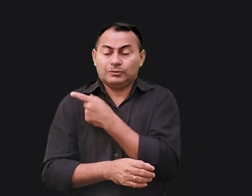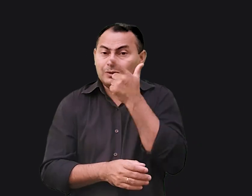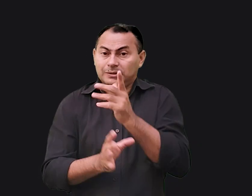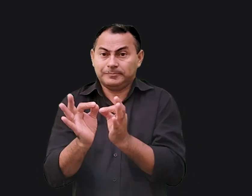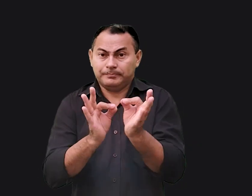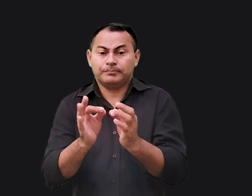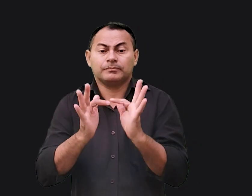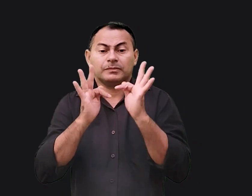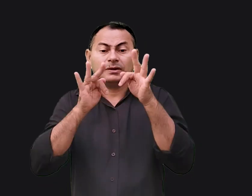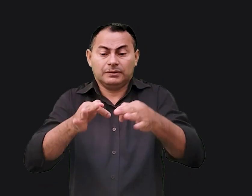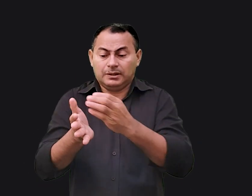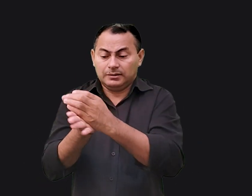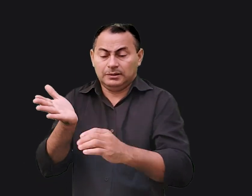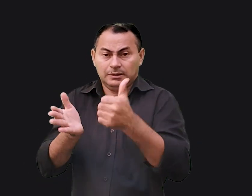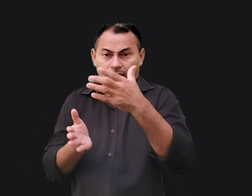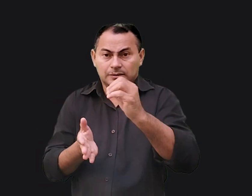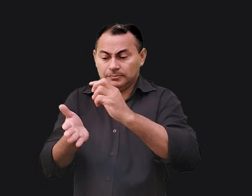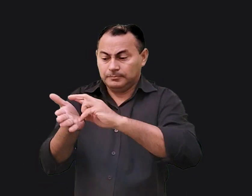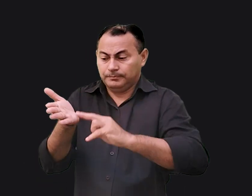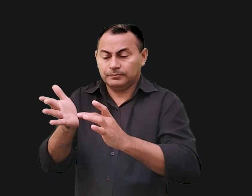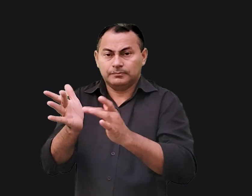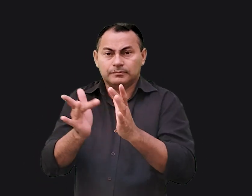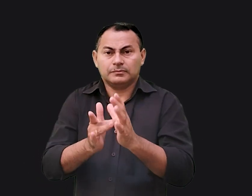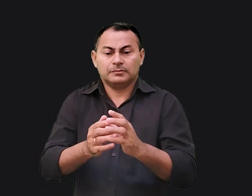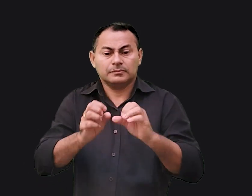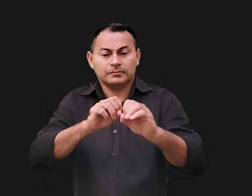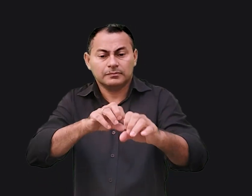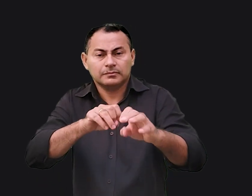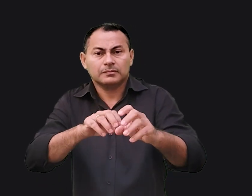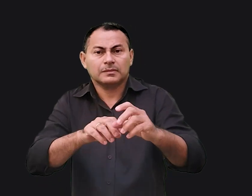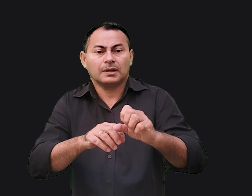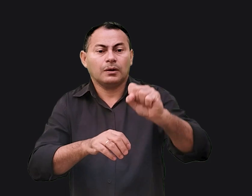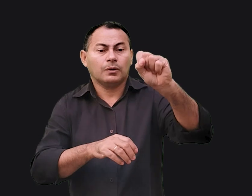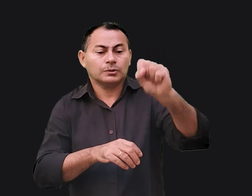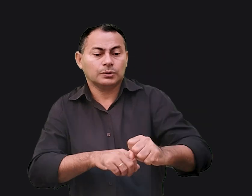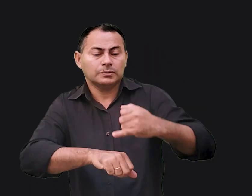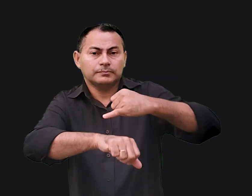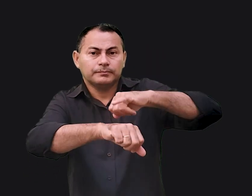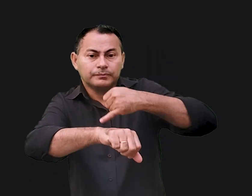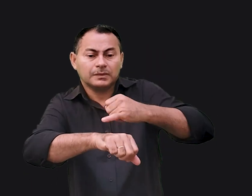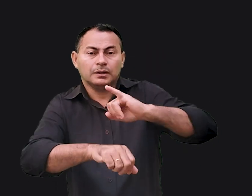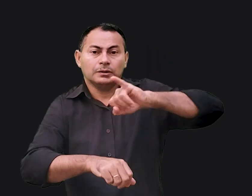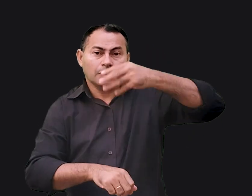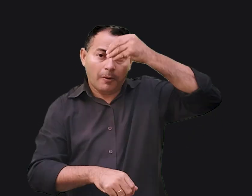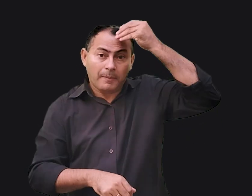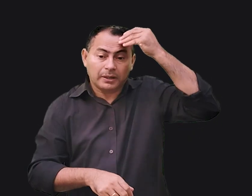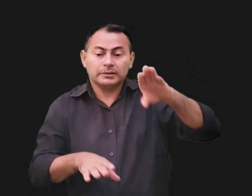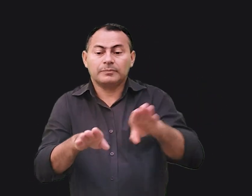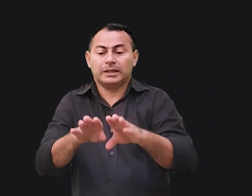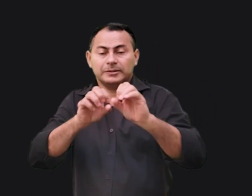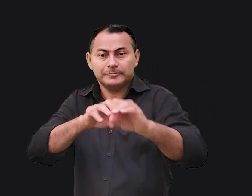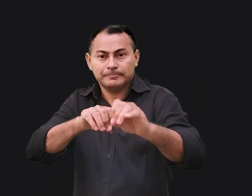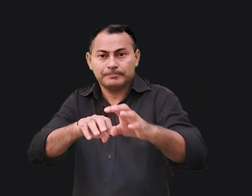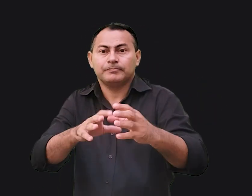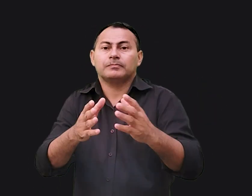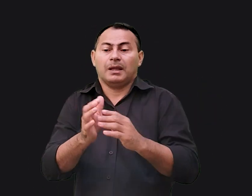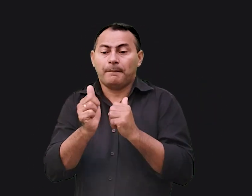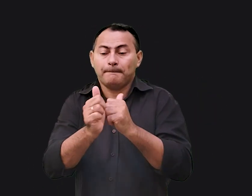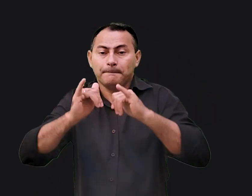nós. No final do capítulo 10, lemos que Jesus estava ministrando ao sul de Jerusalém, onde João Batista também ministrou. Aquele